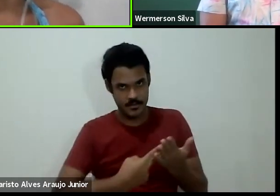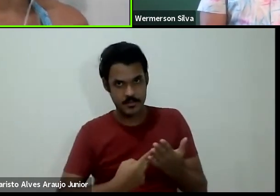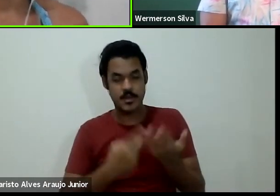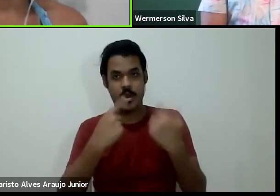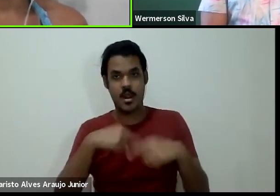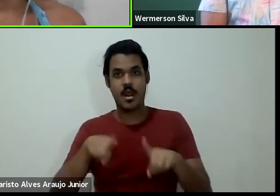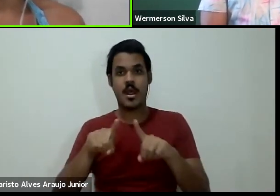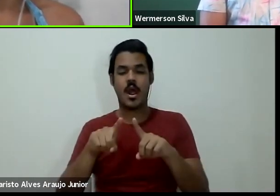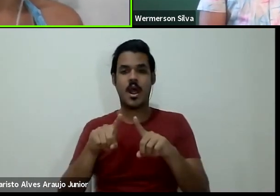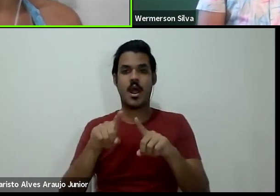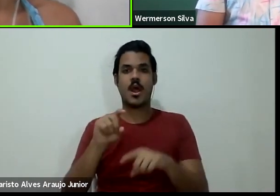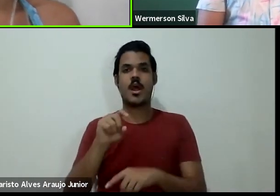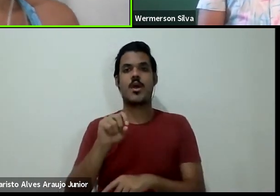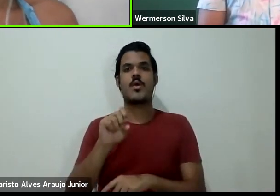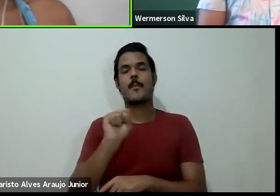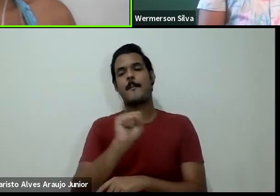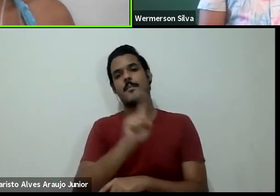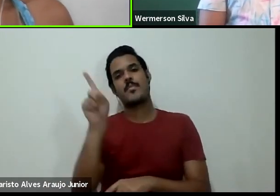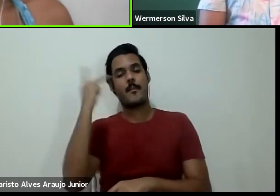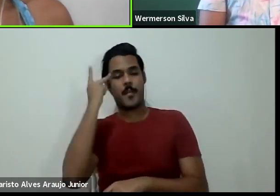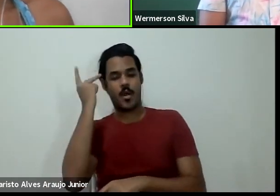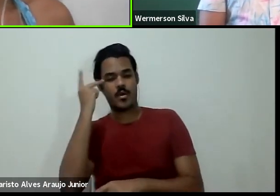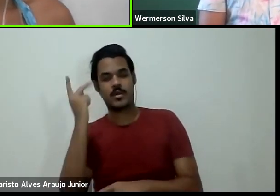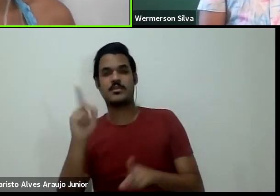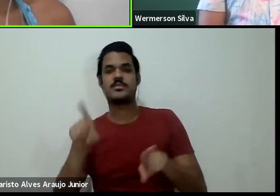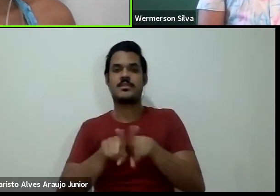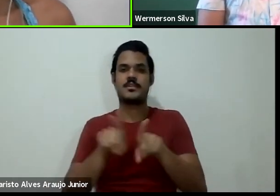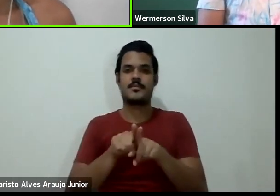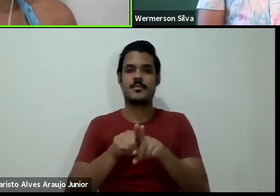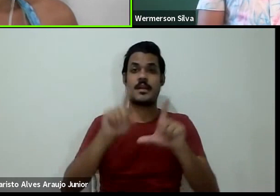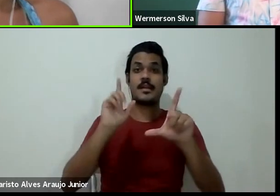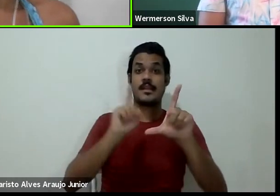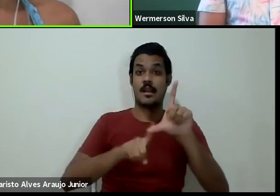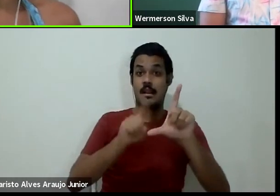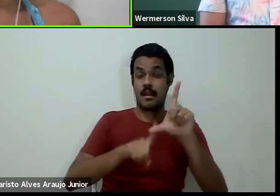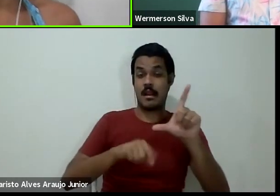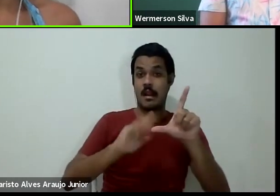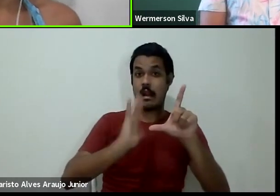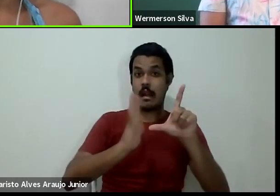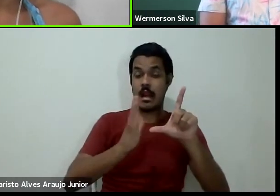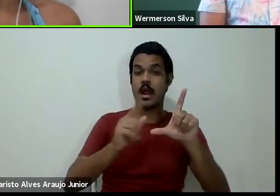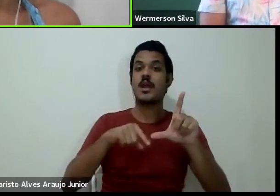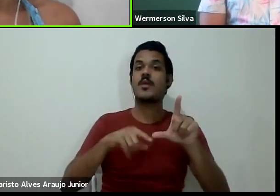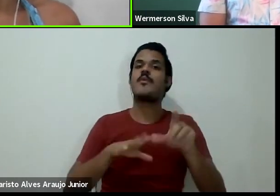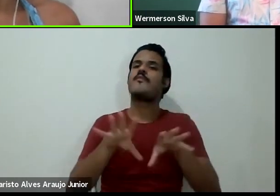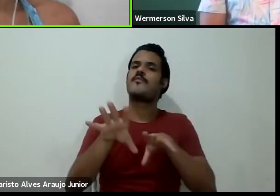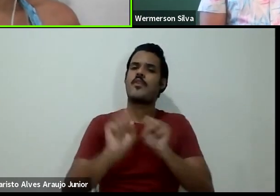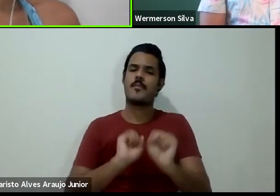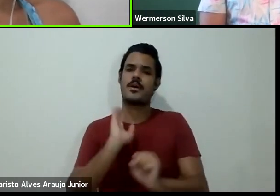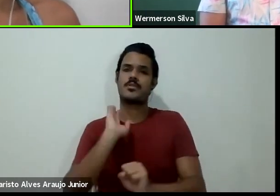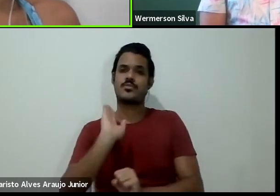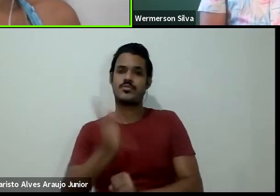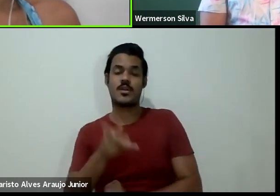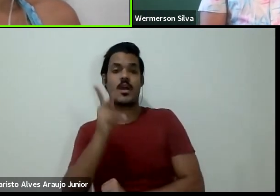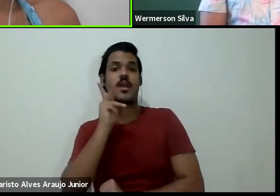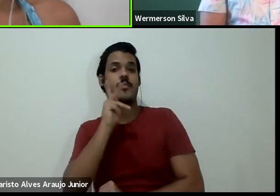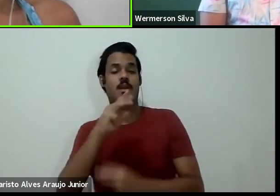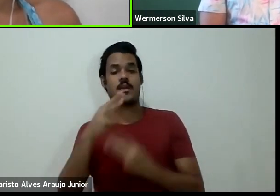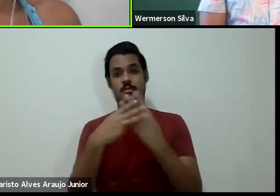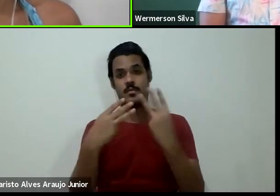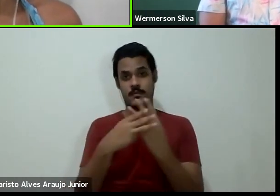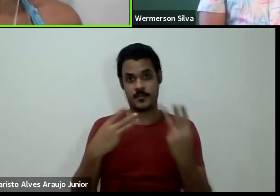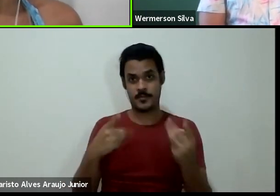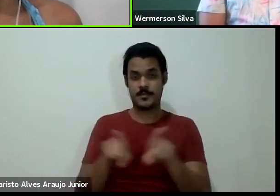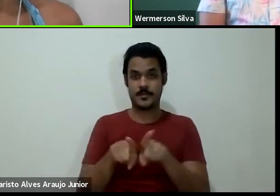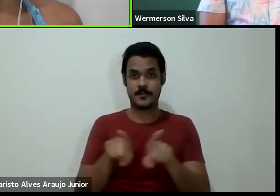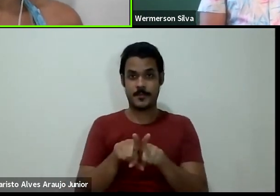Paulista, graduado no curso de licenciatura em Letras Libras pela Universidade Federal da Paraíba, graduado